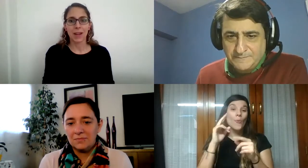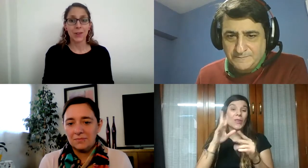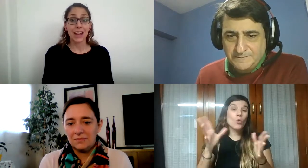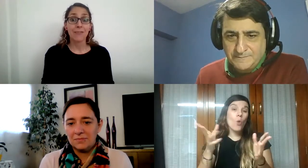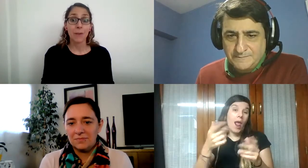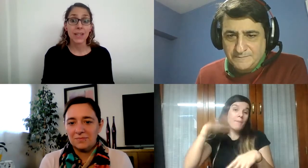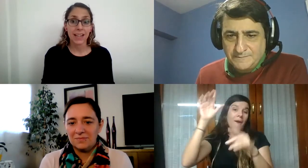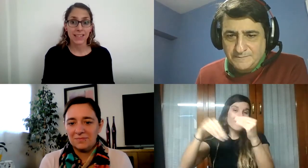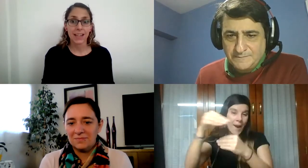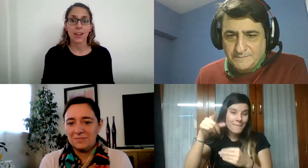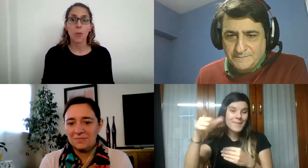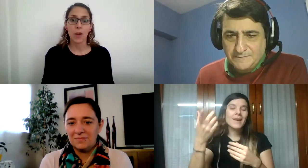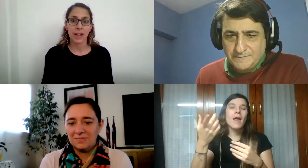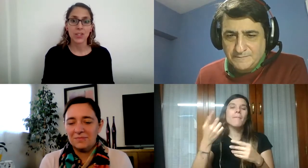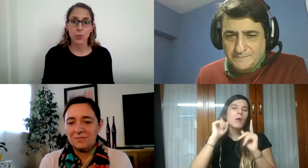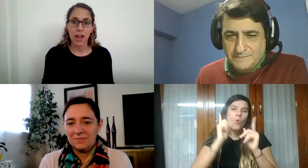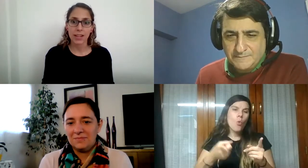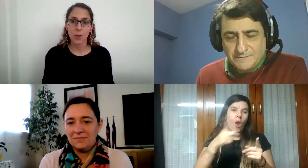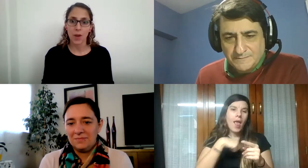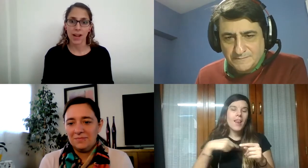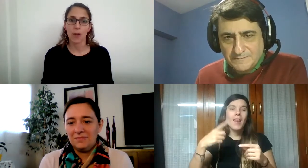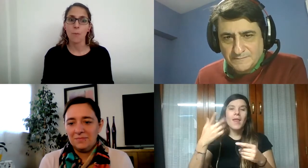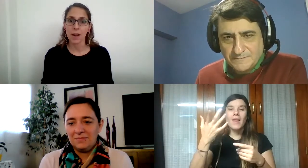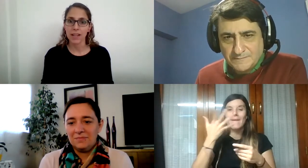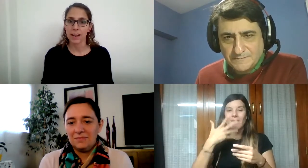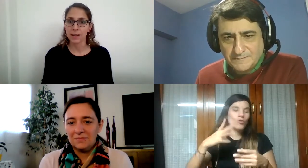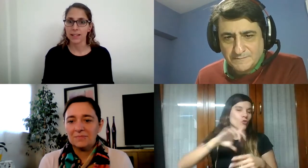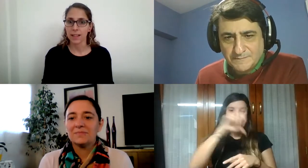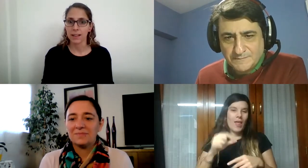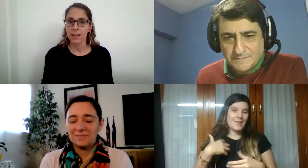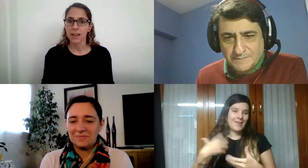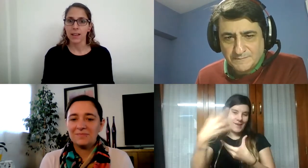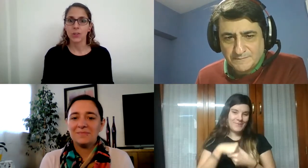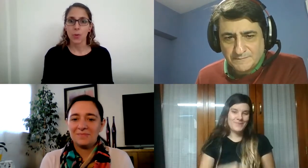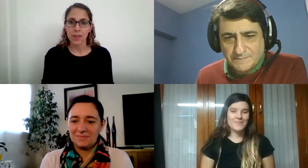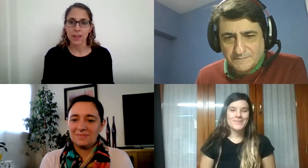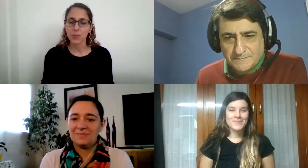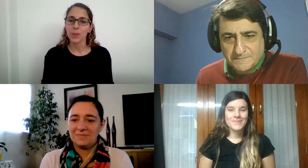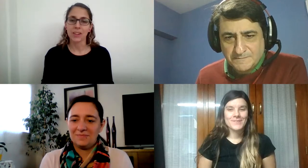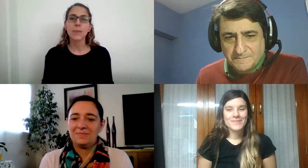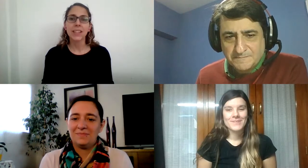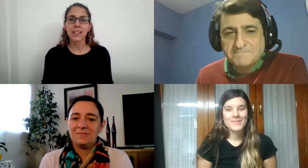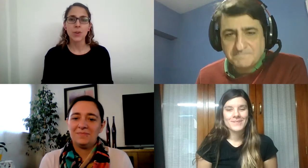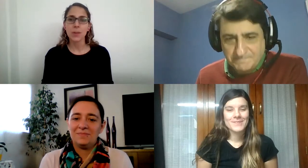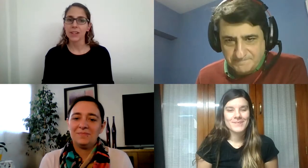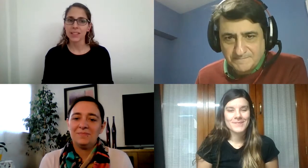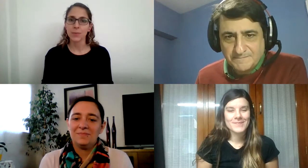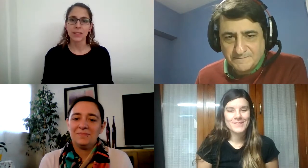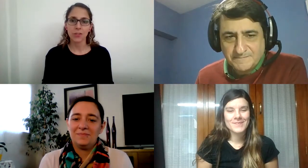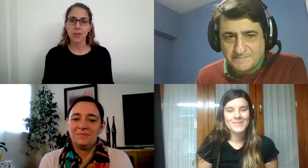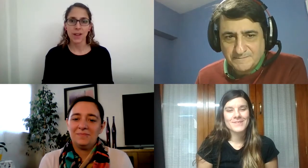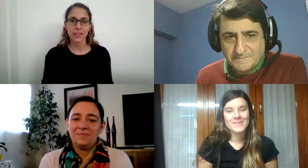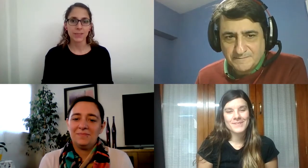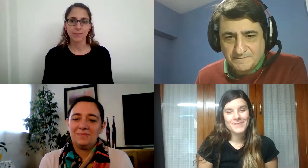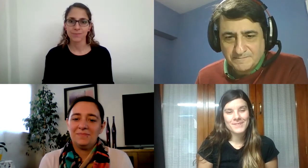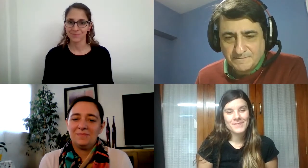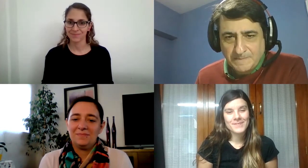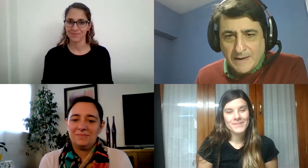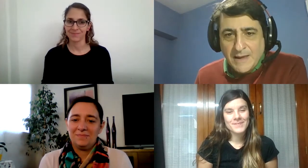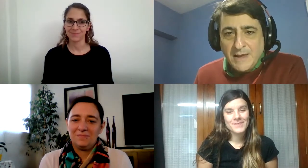más en manos de la familia, quizás que los puedan ayudar y los puedan acompañar a realizar estos videos, pero realmente queremos que participen de todo el